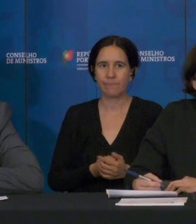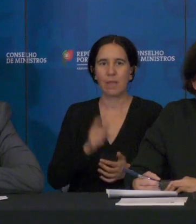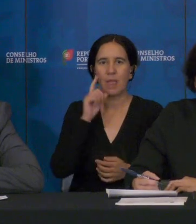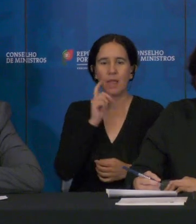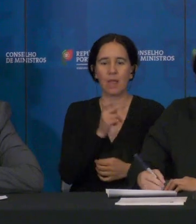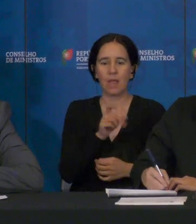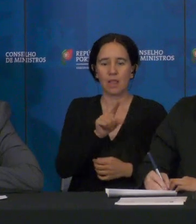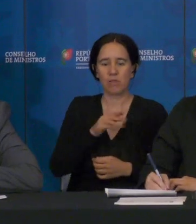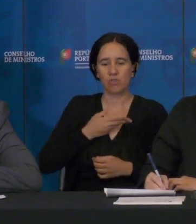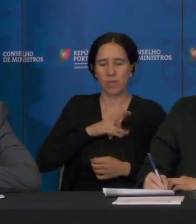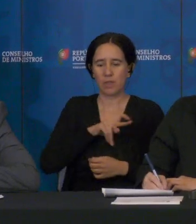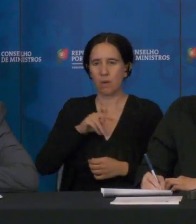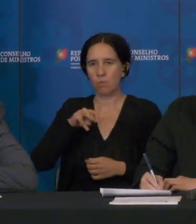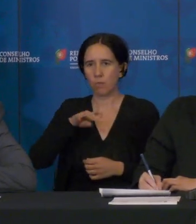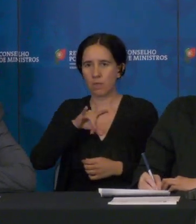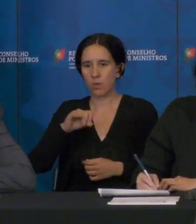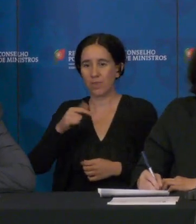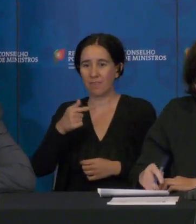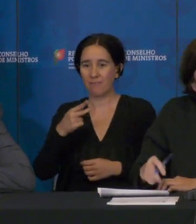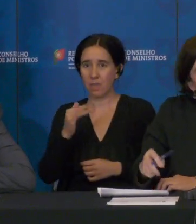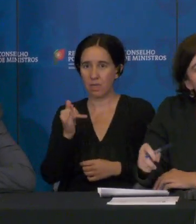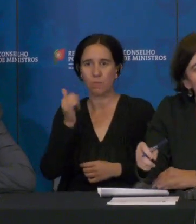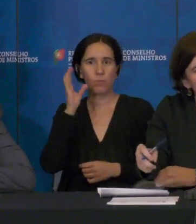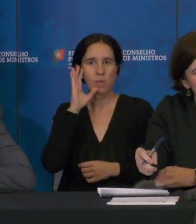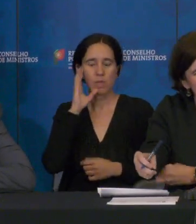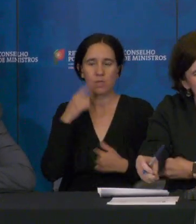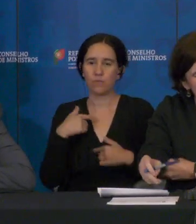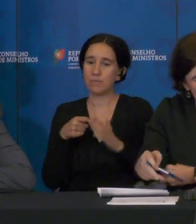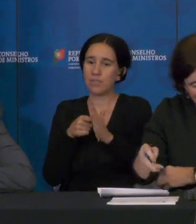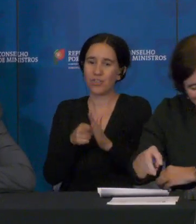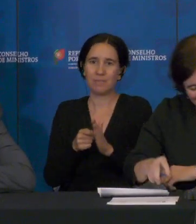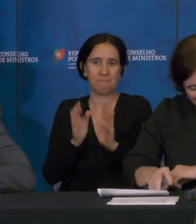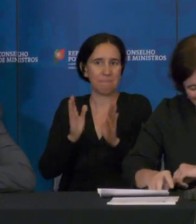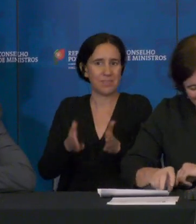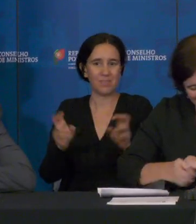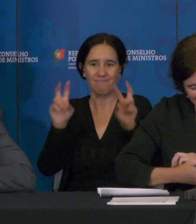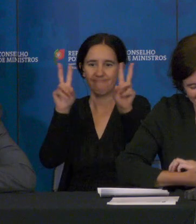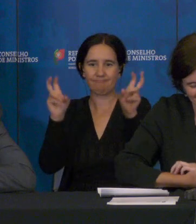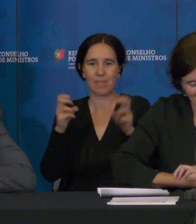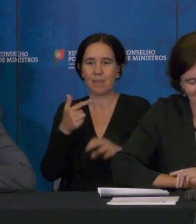Alexandra Monteiro, da TVI, boa tarde. Eu vou ter que insistir na questão da TAP.